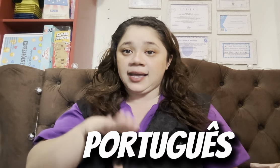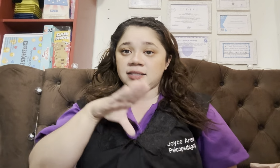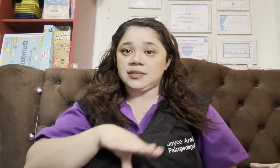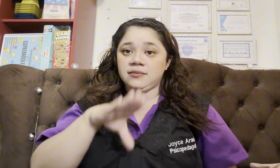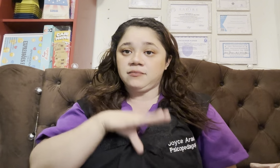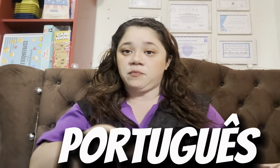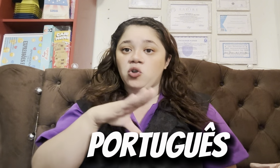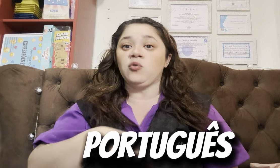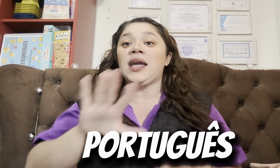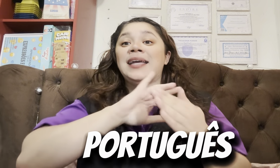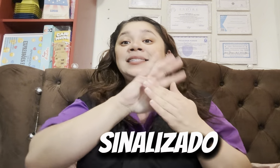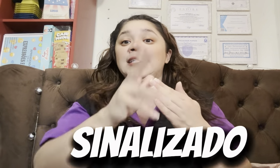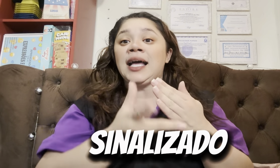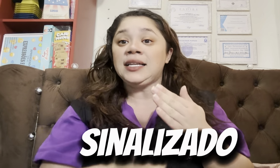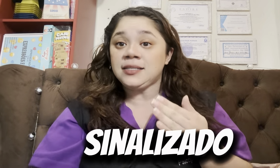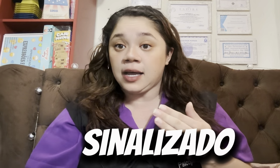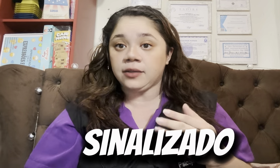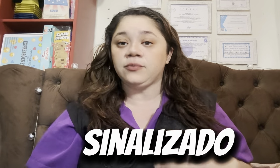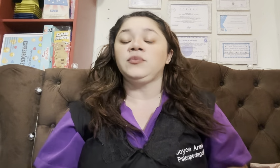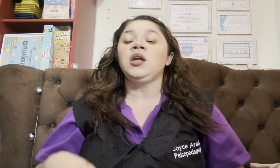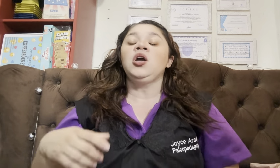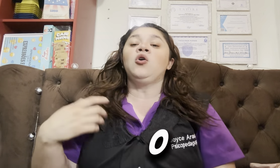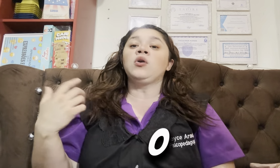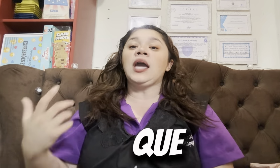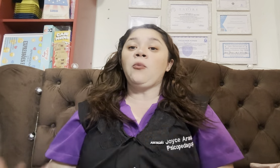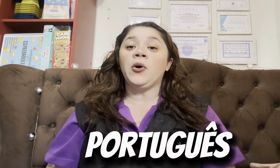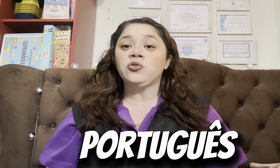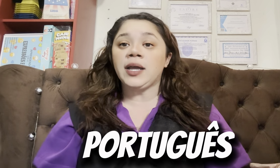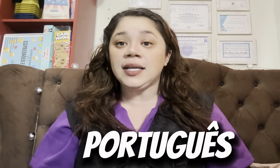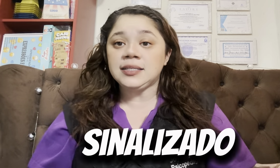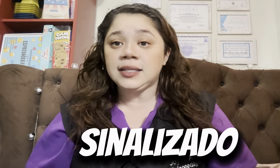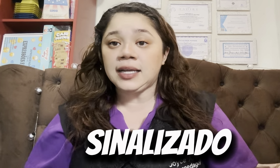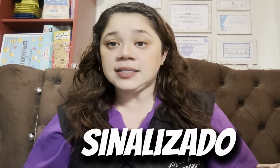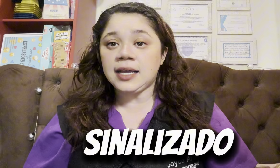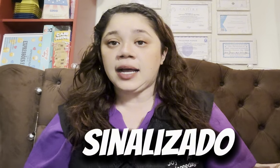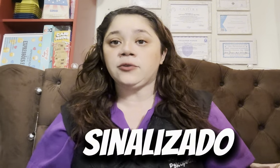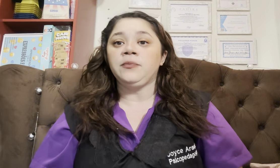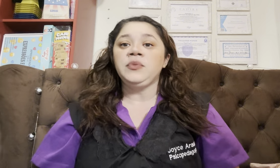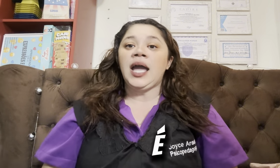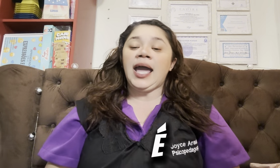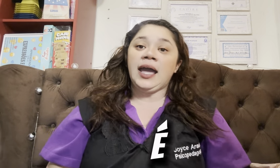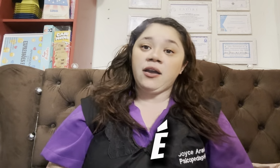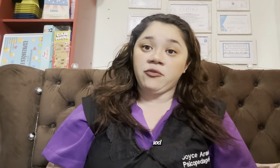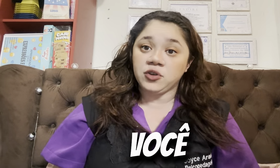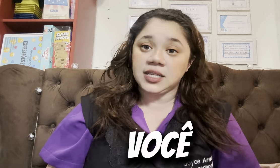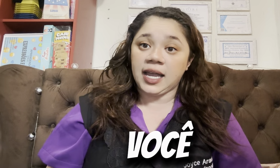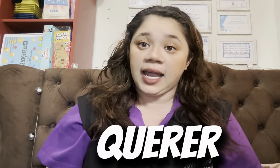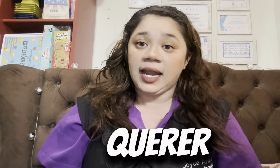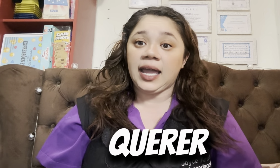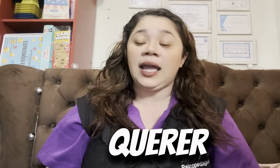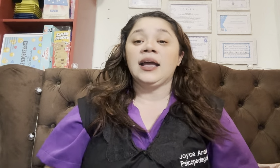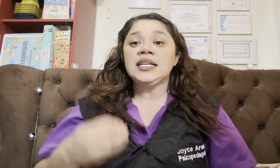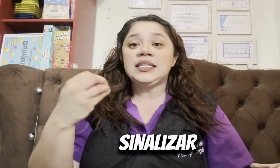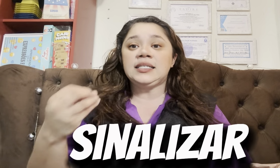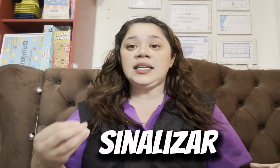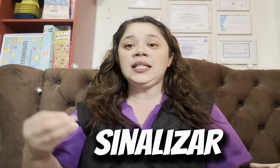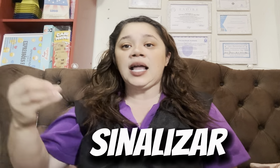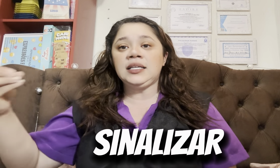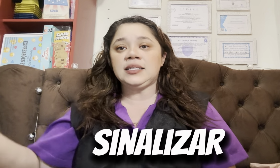português sinalizado. O que é o português sinalizado? É você querer